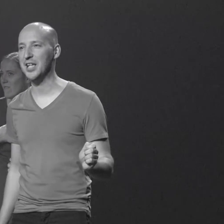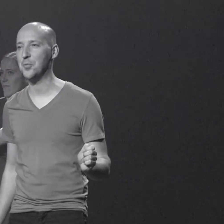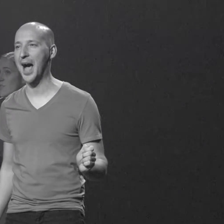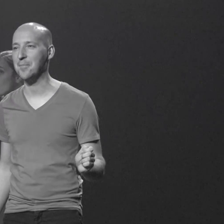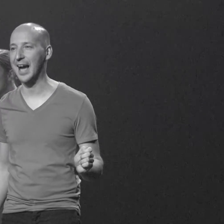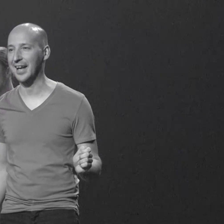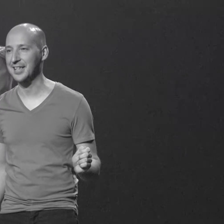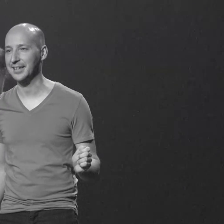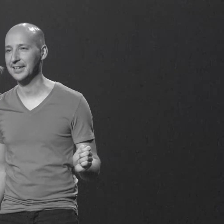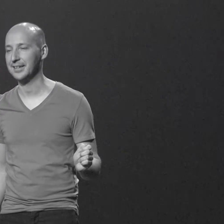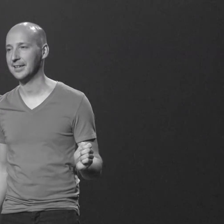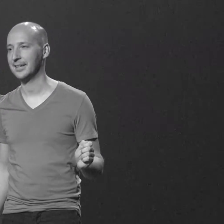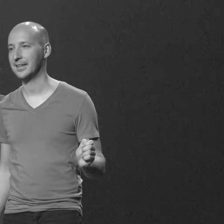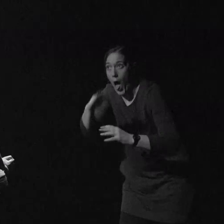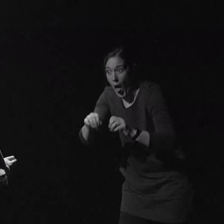Uw nieuw naamkaartje.